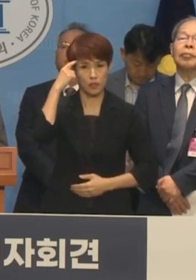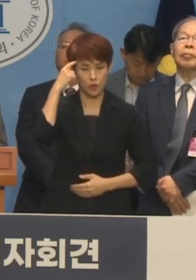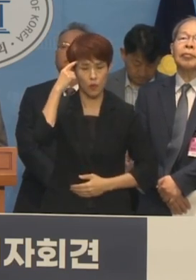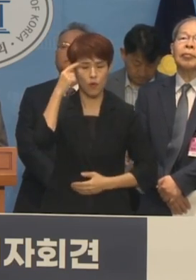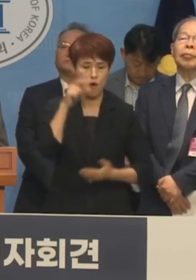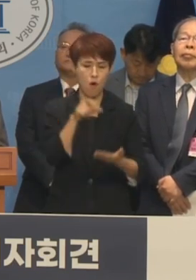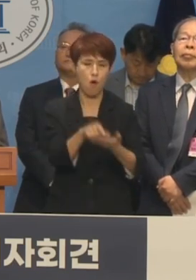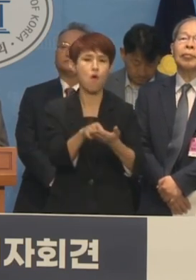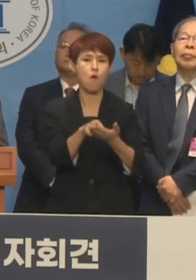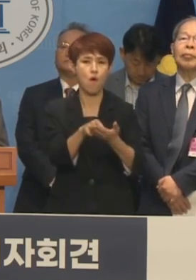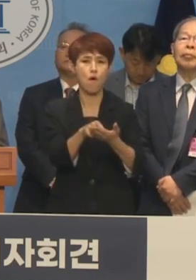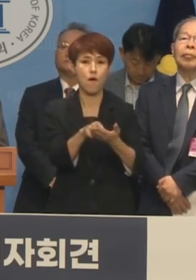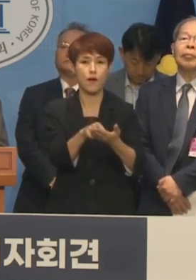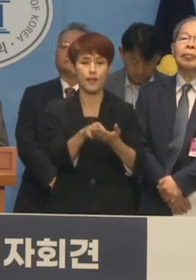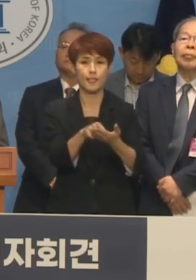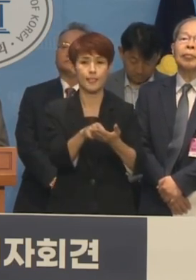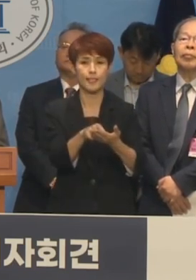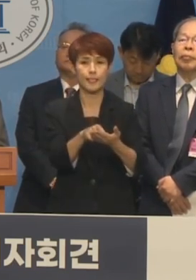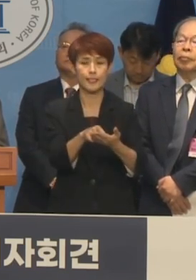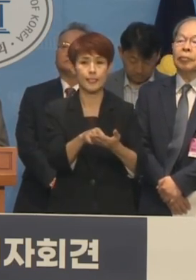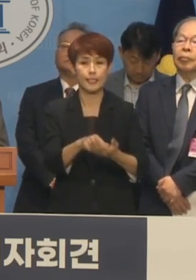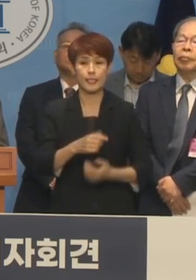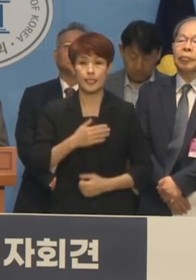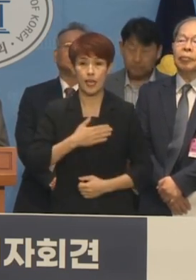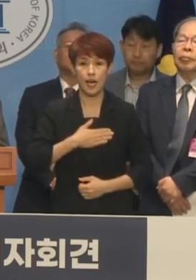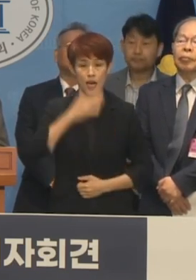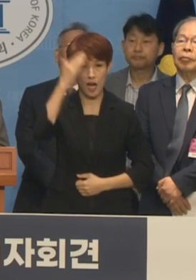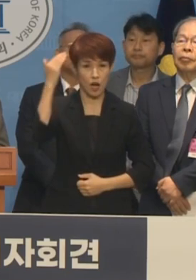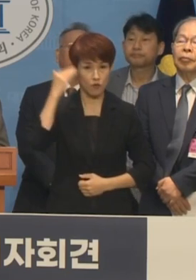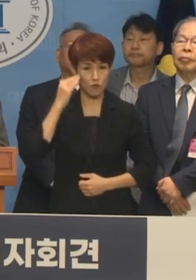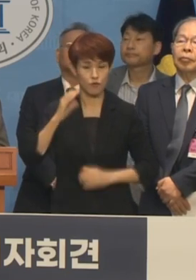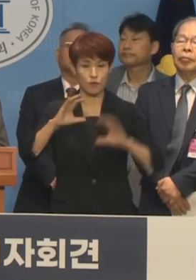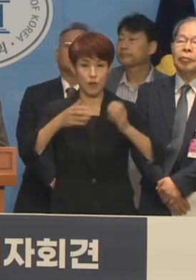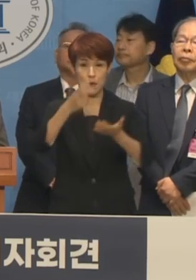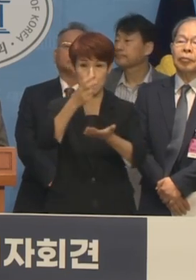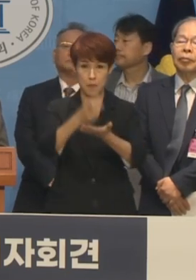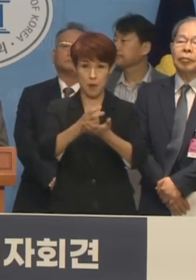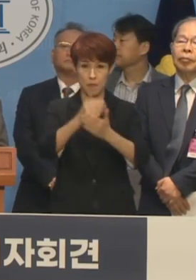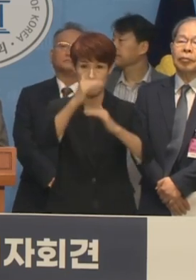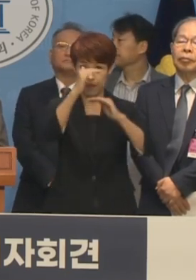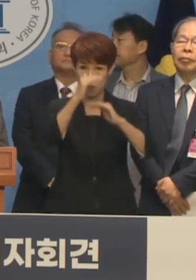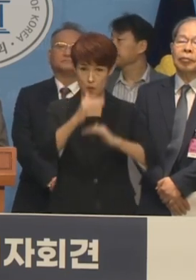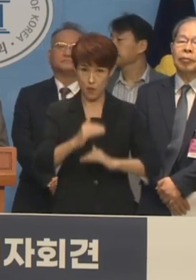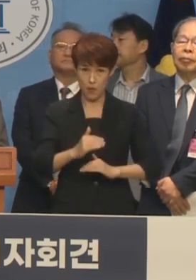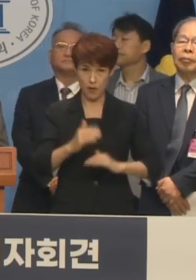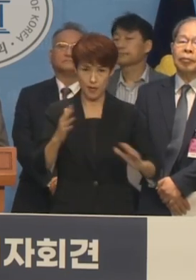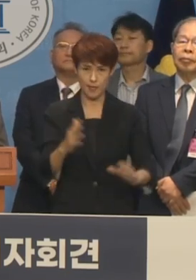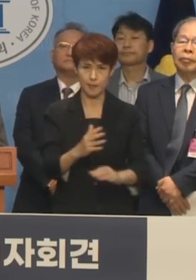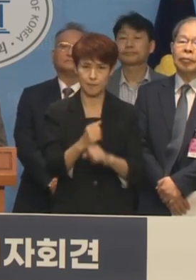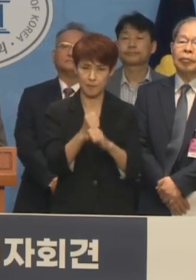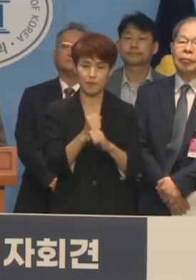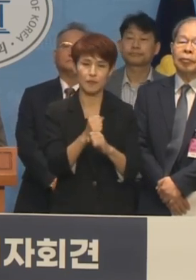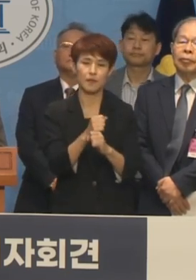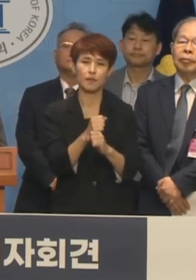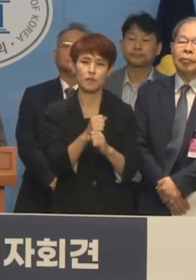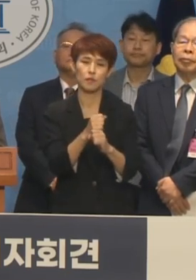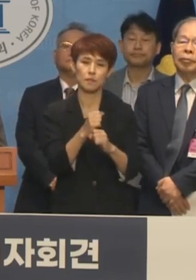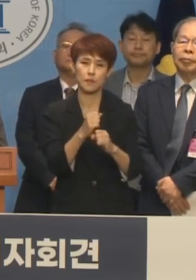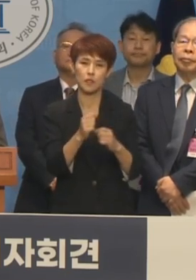기록하고 있습니다. 제가 대한민국 헌법 전문에 대해서 잠깐 앞줄만 좀